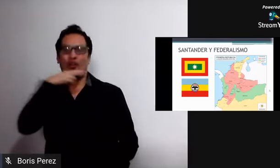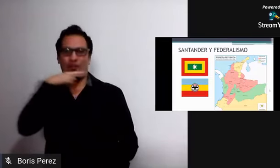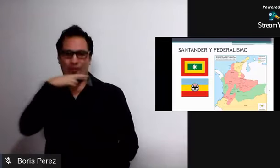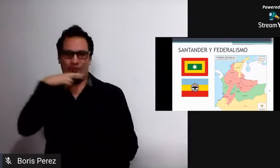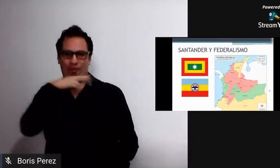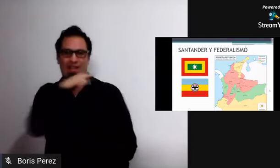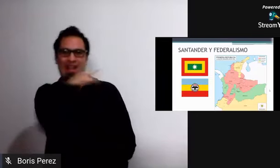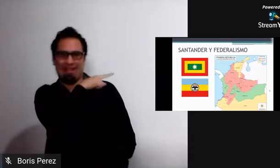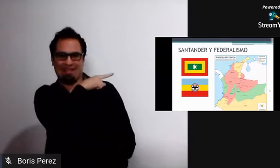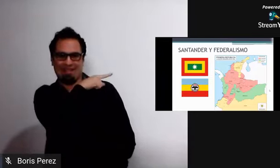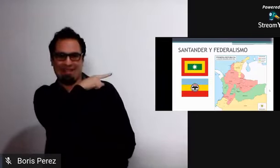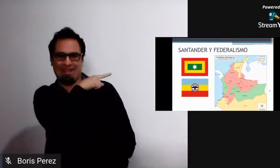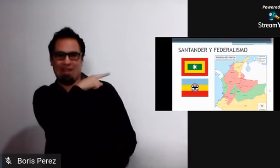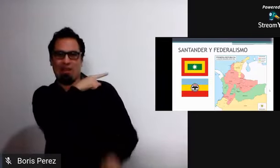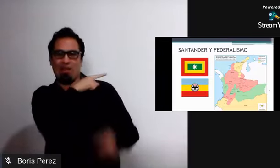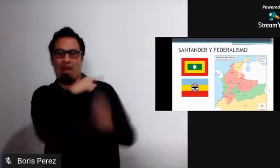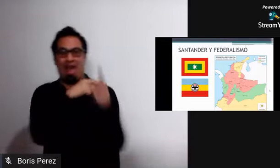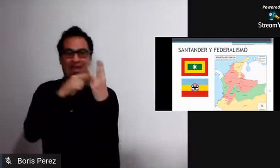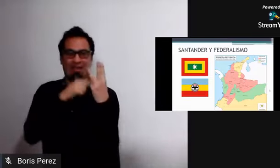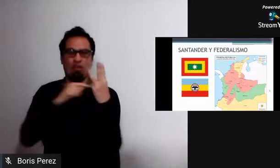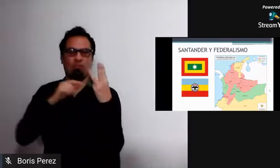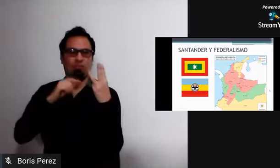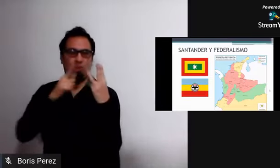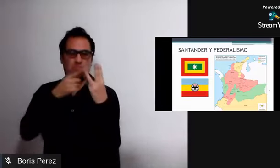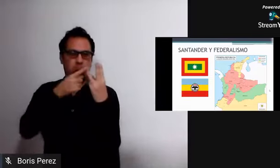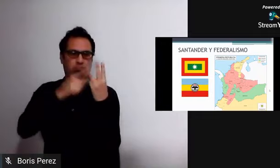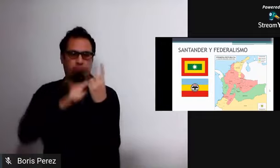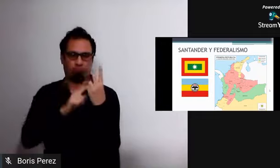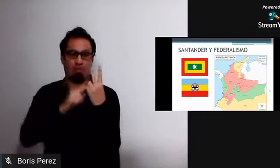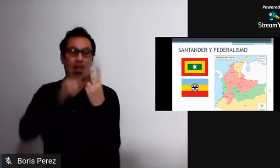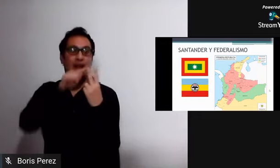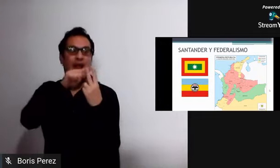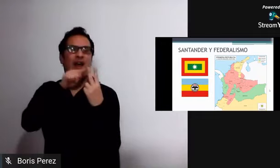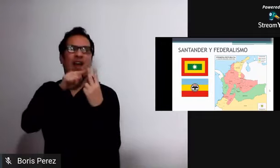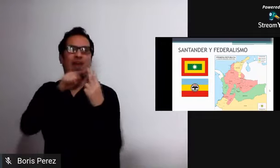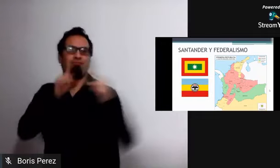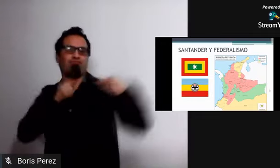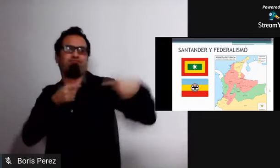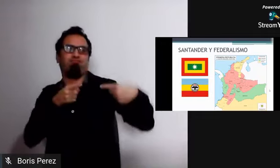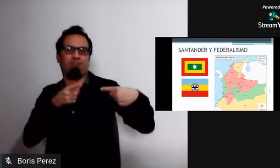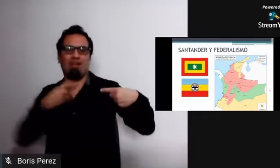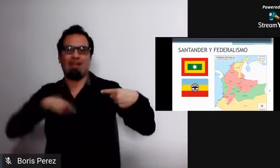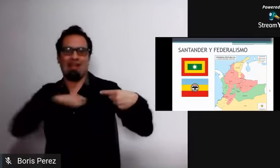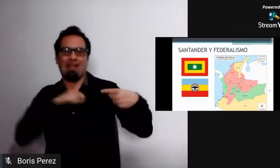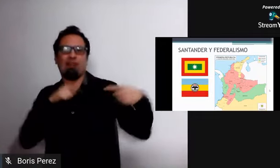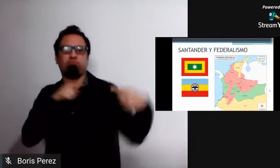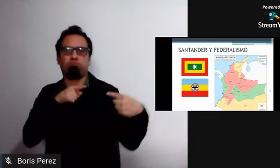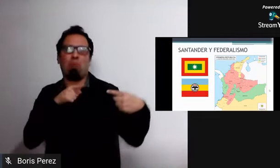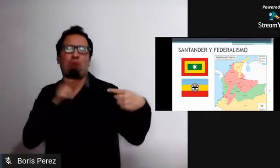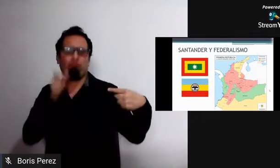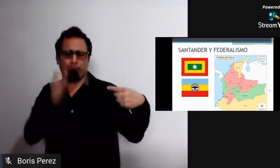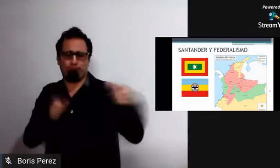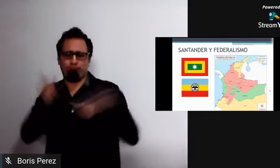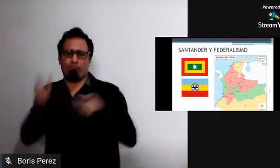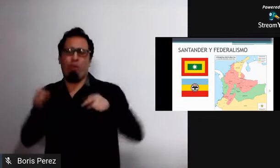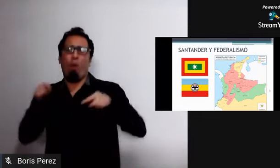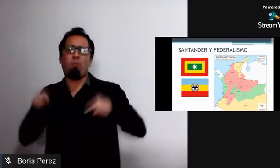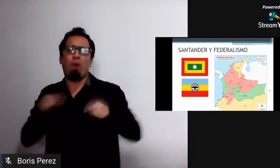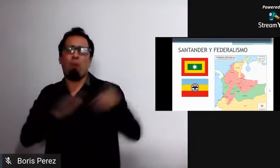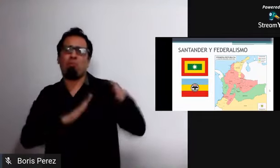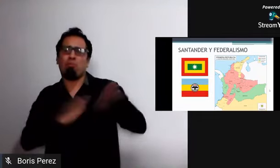perdió respaldo y digamos que en medio de esa lucha interior o esa lucha interna de estos dos